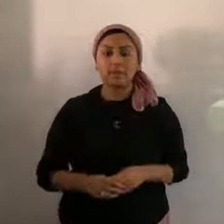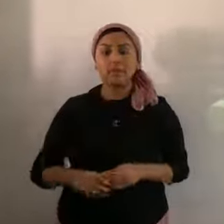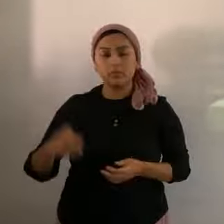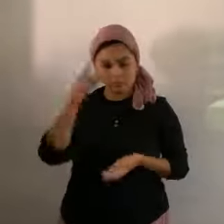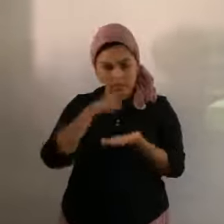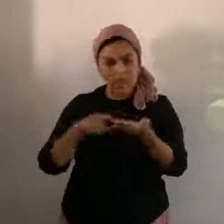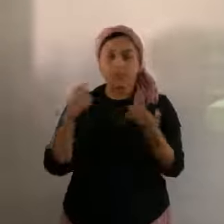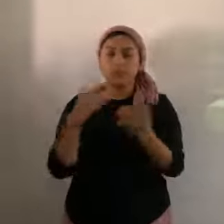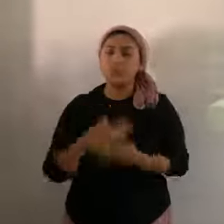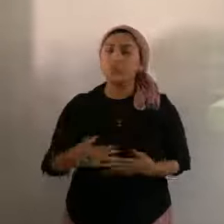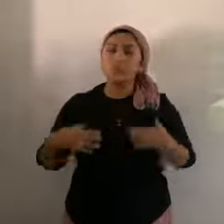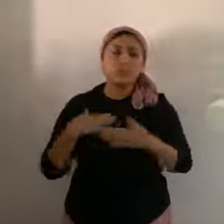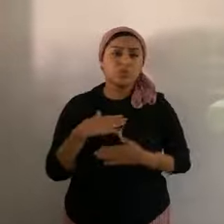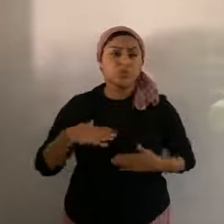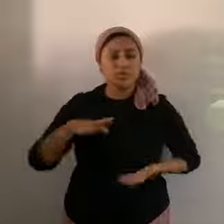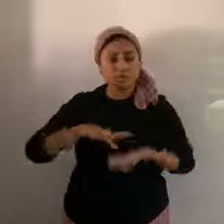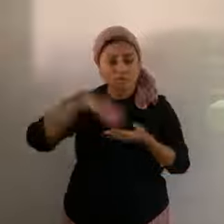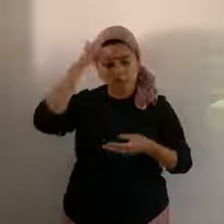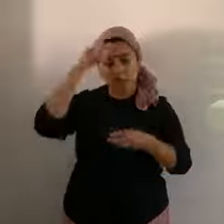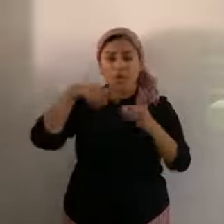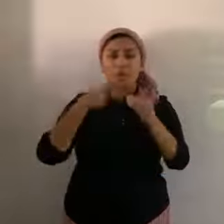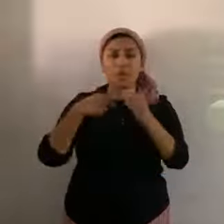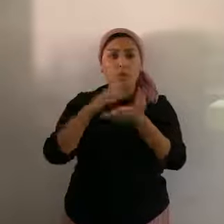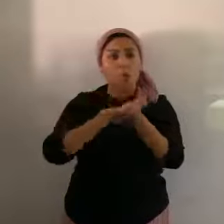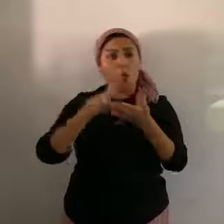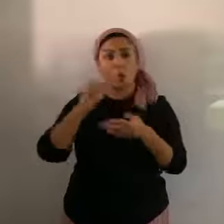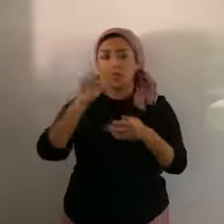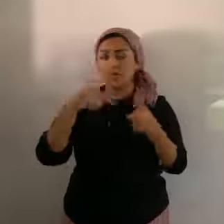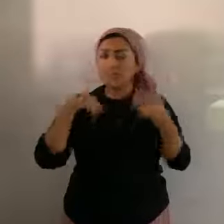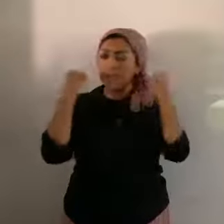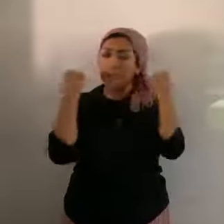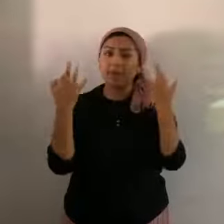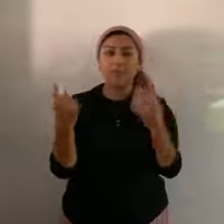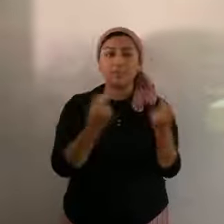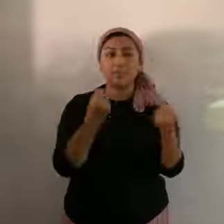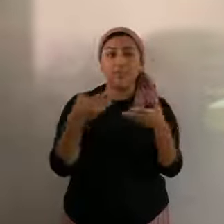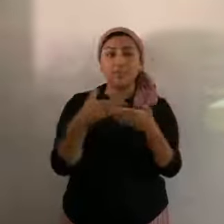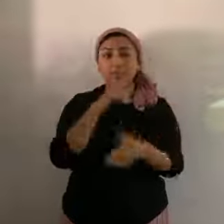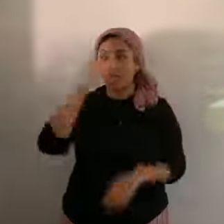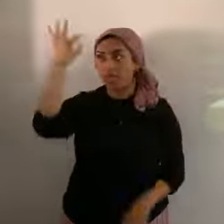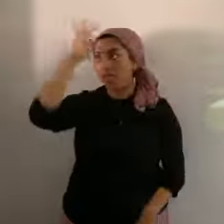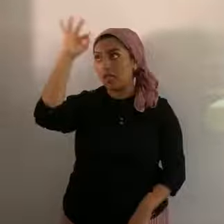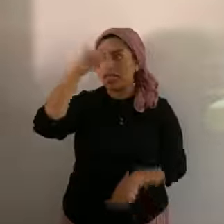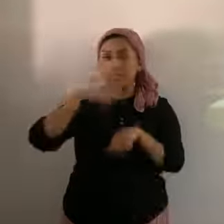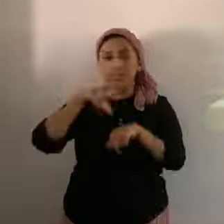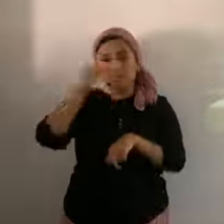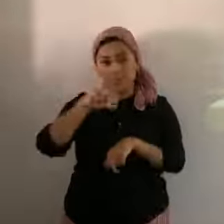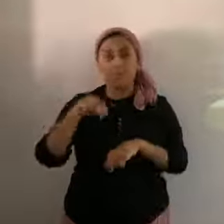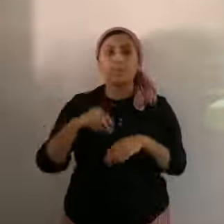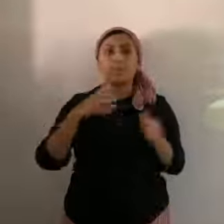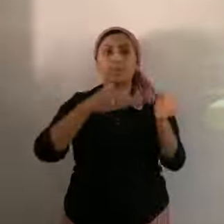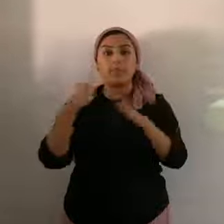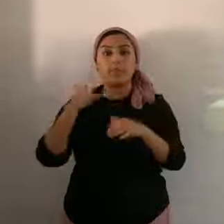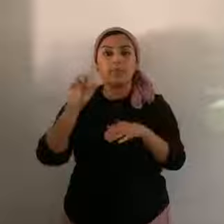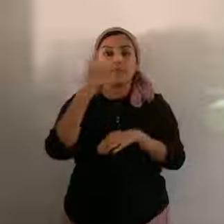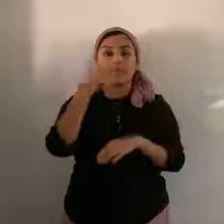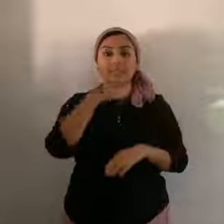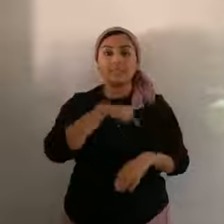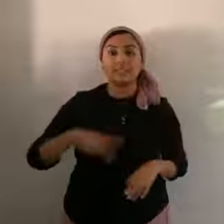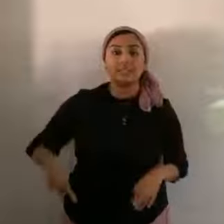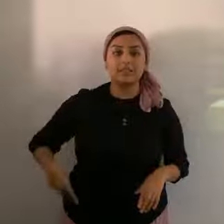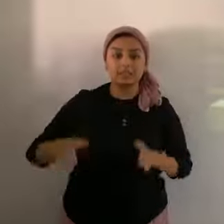Busquen, gócense estudiando la bendita Tanaj. Hay mucho que hacer antes que estar perdiendo el tiempo. Ahora vamos a Primera de Reyes,